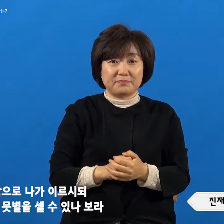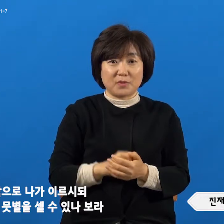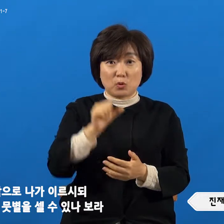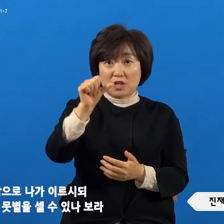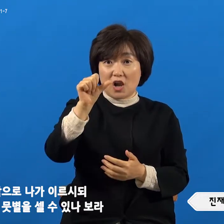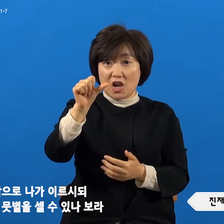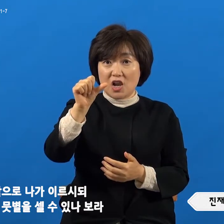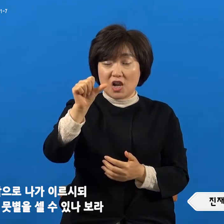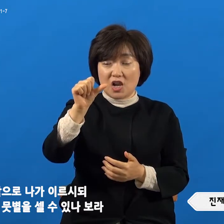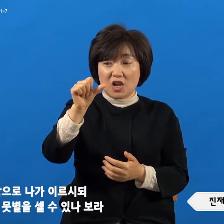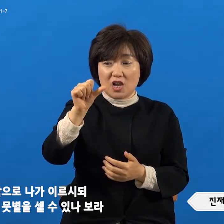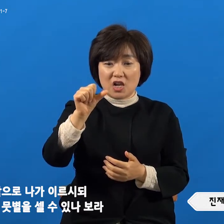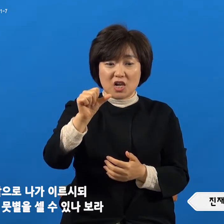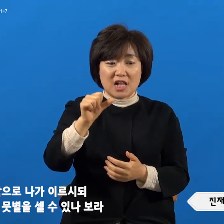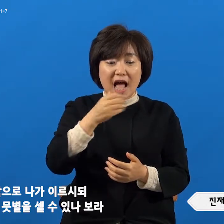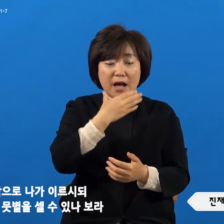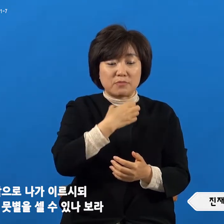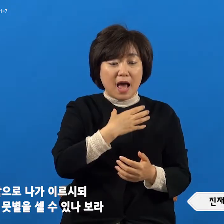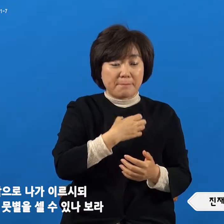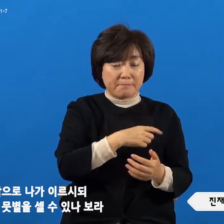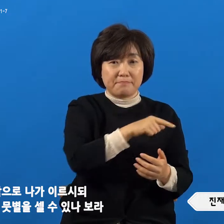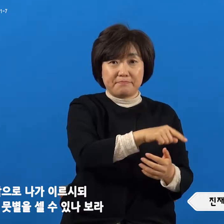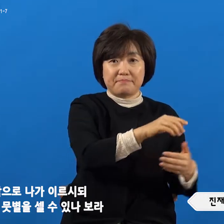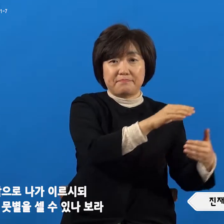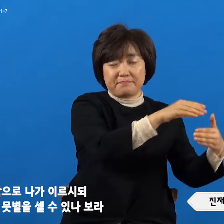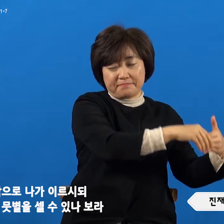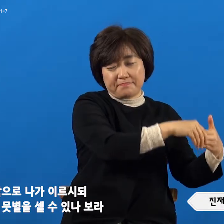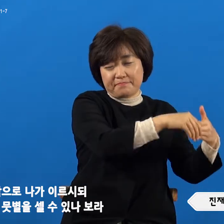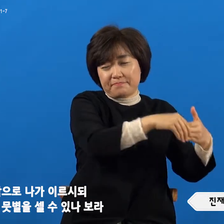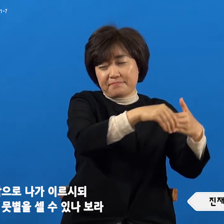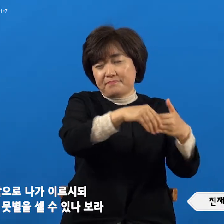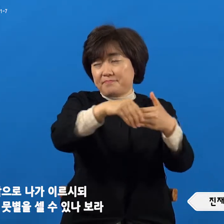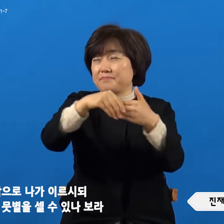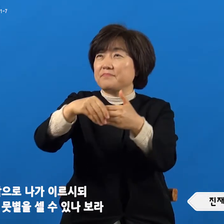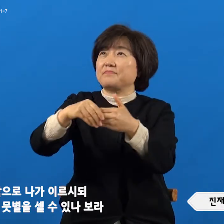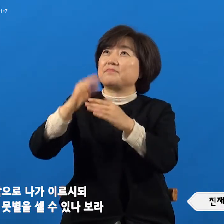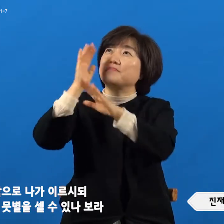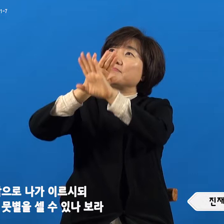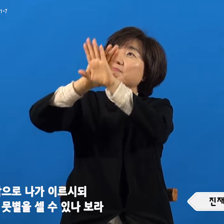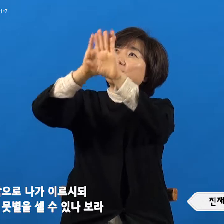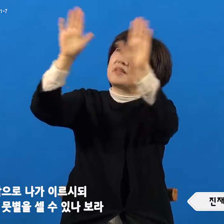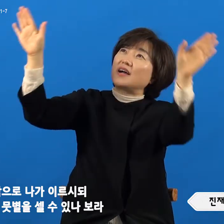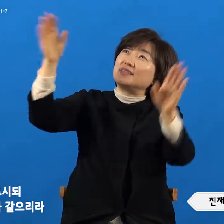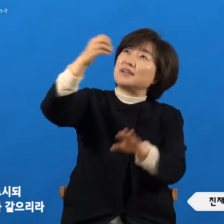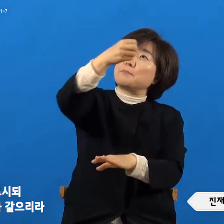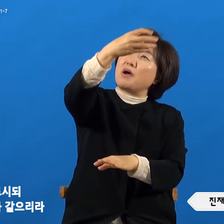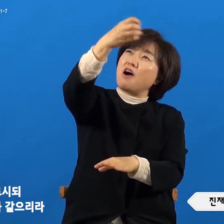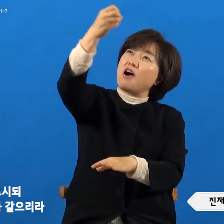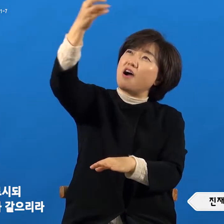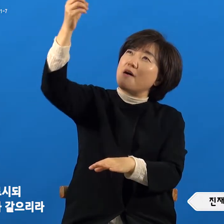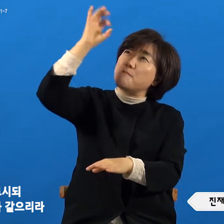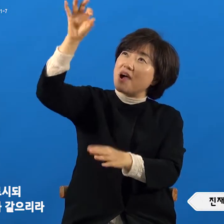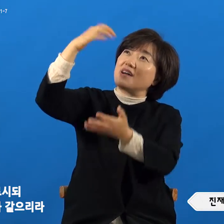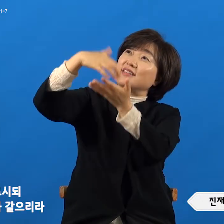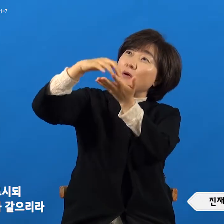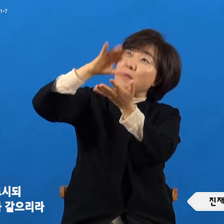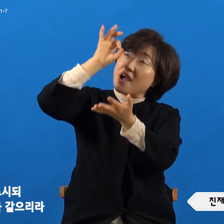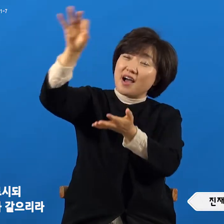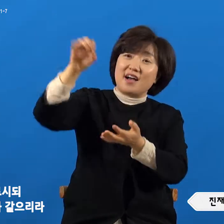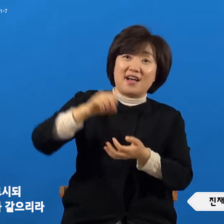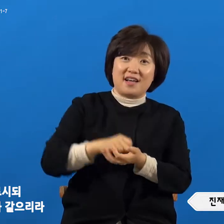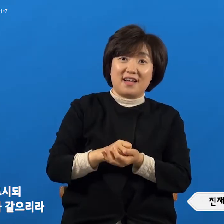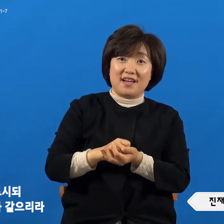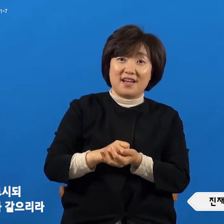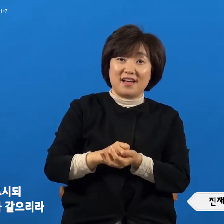그를 이끌고 밖으로 나가 이르시되 하늘을 우러러 뭇 별을 셀 수 있나 보라. 또 그에게 이르시되